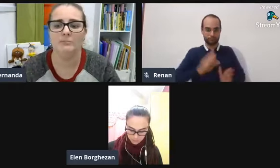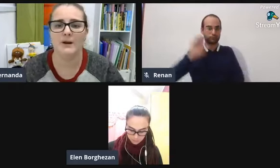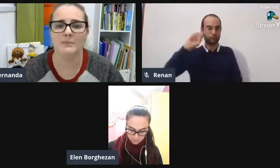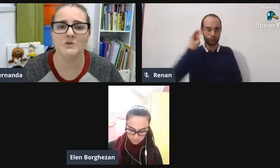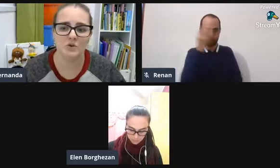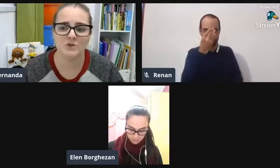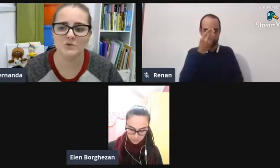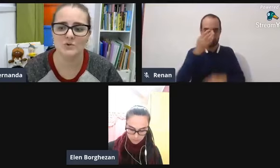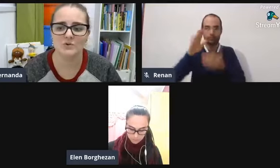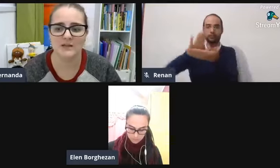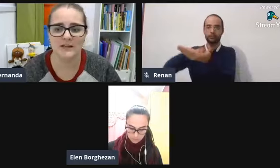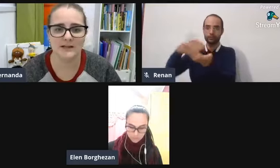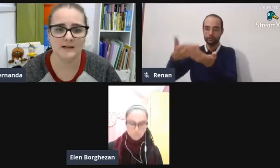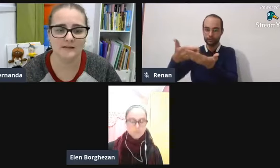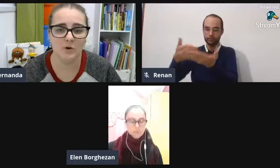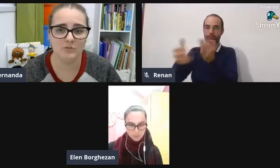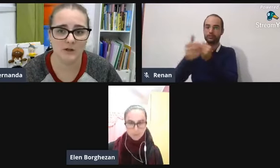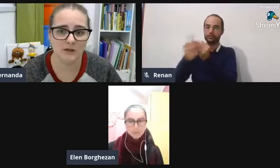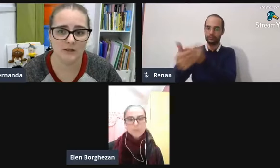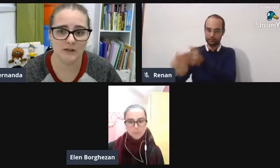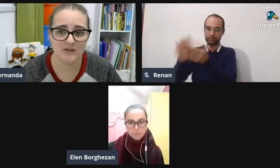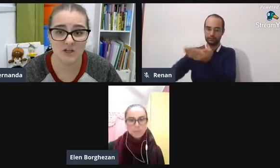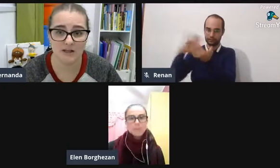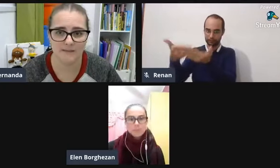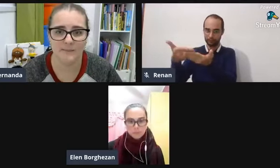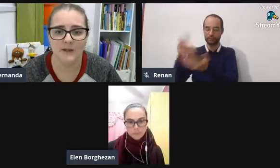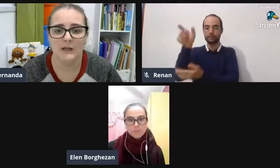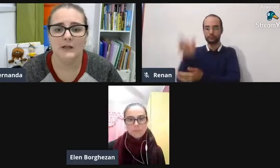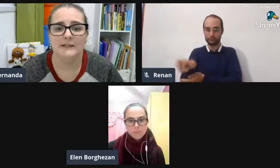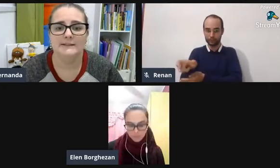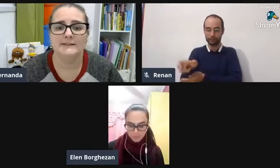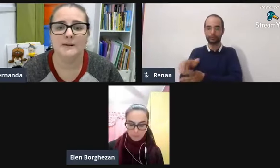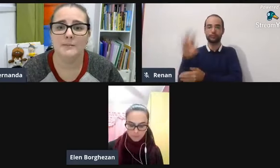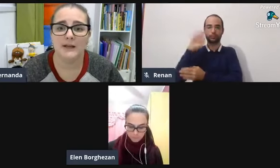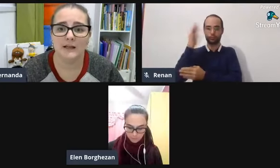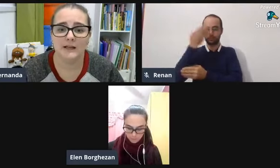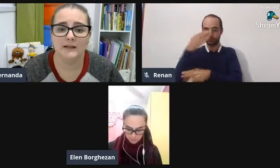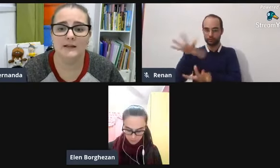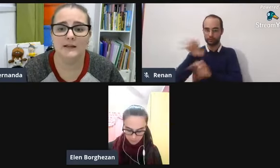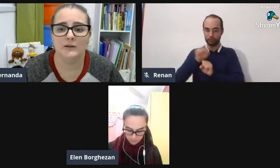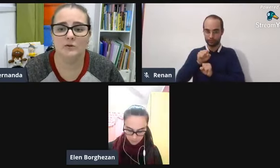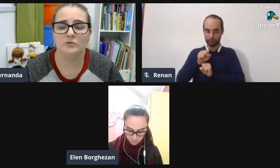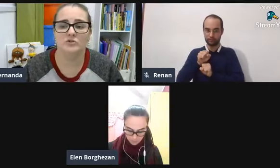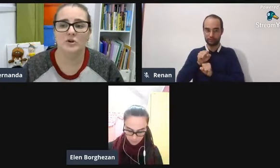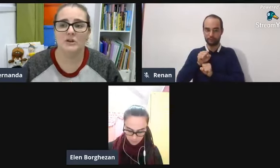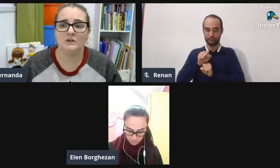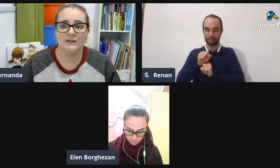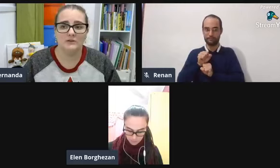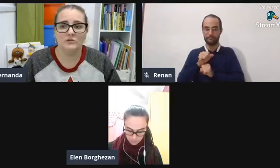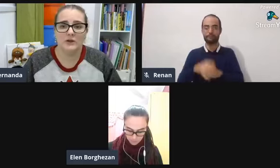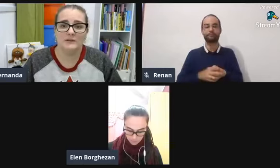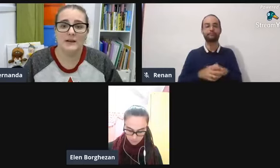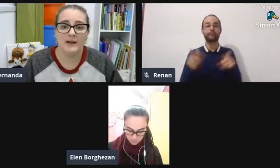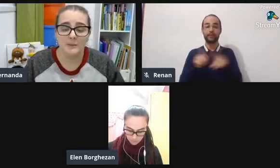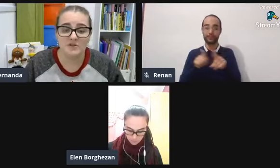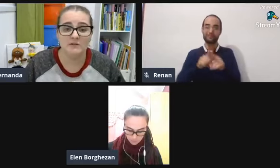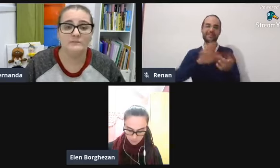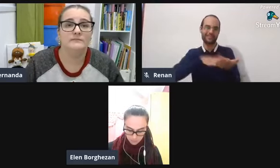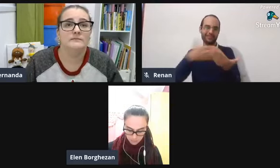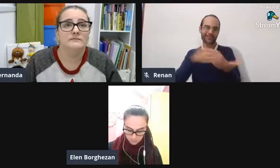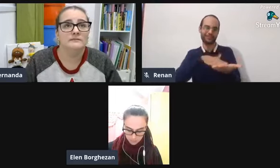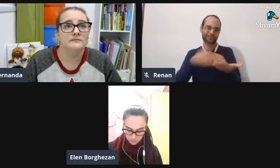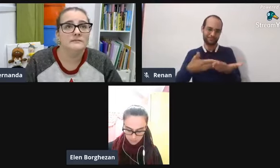guia-intérprete para pessoas com surdo-cegueira adquirida. Também eu sou tradutora e